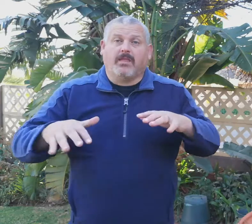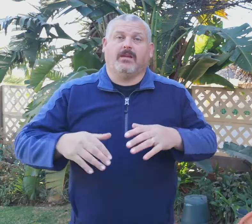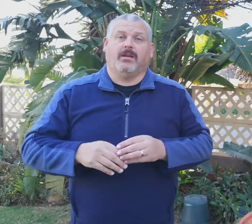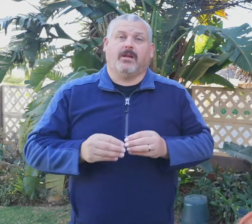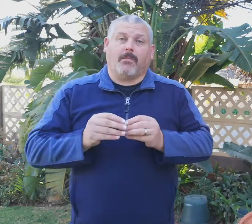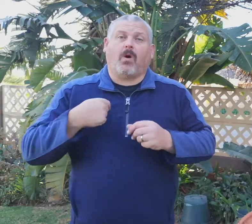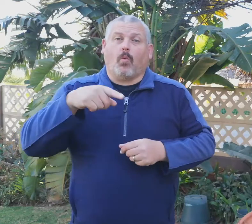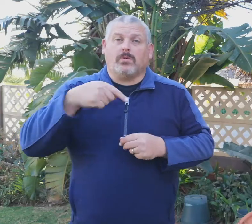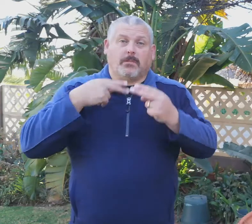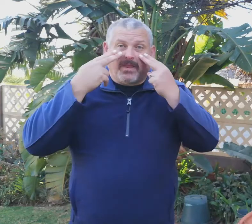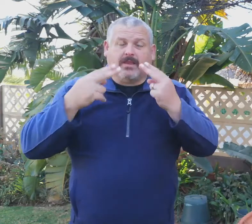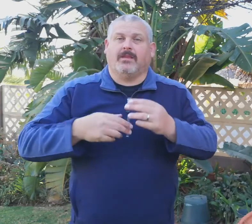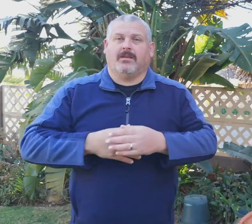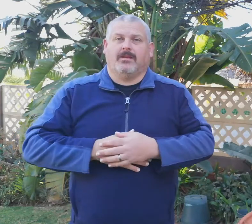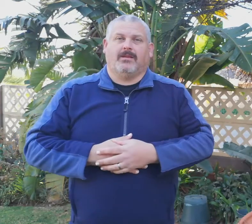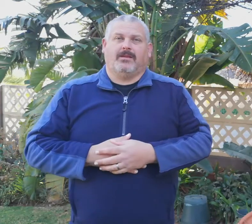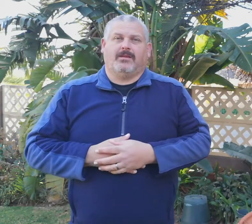haat maak ons blind.